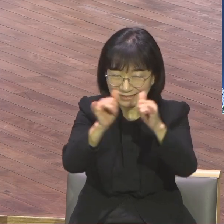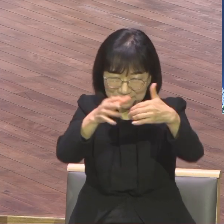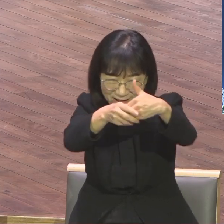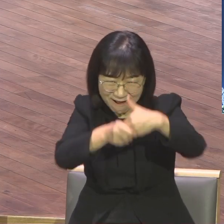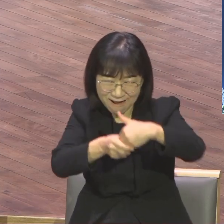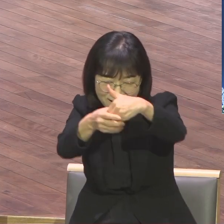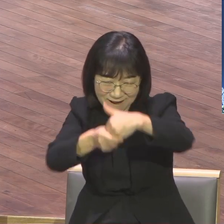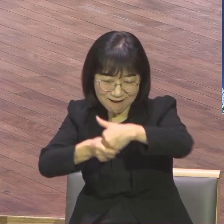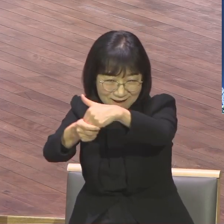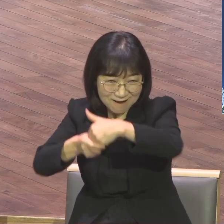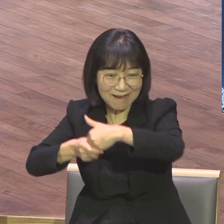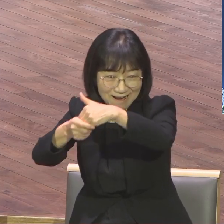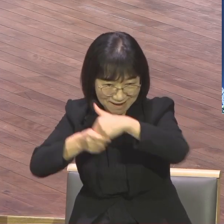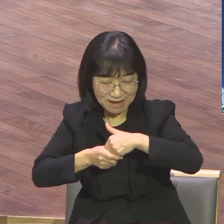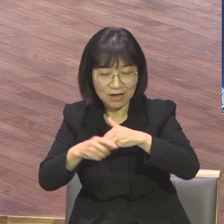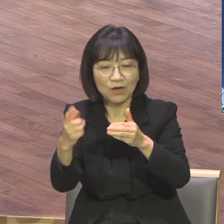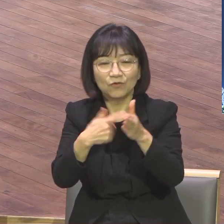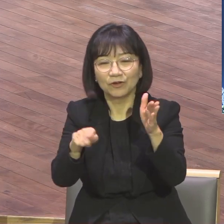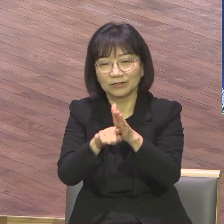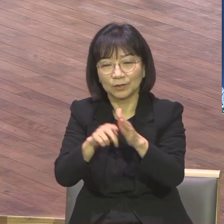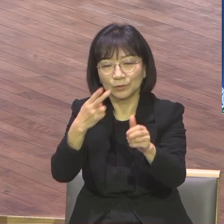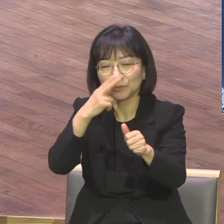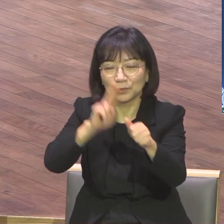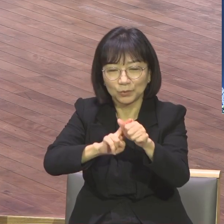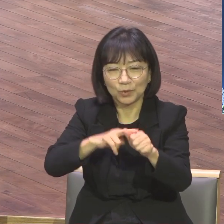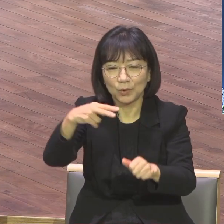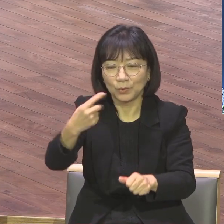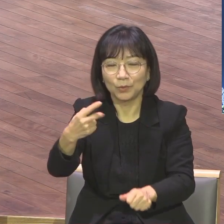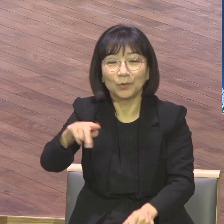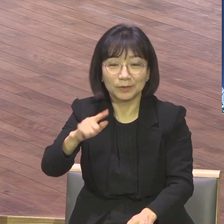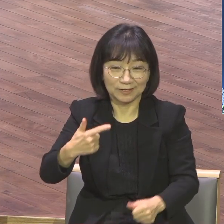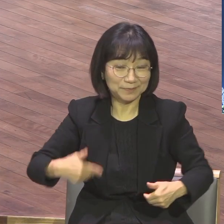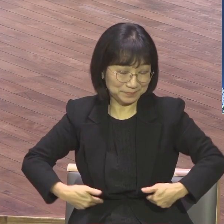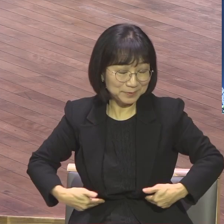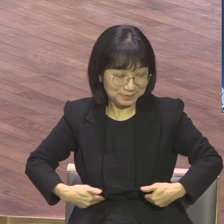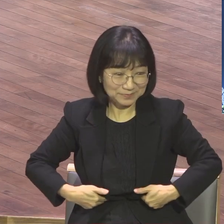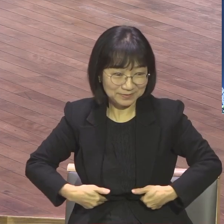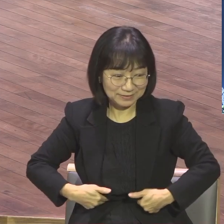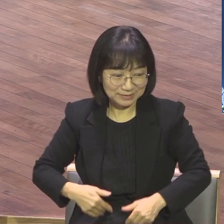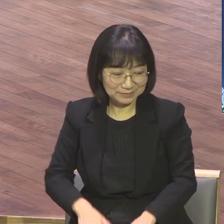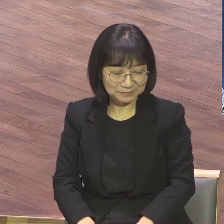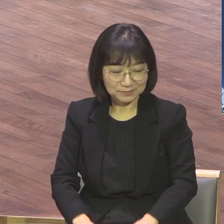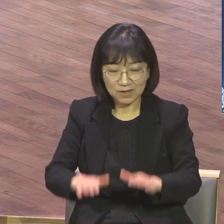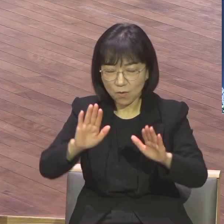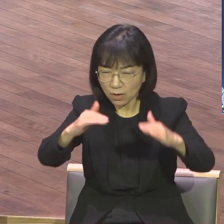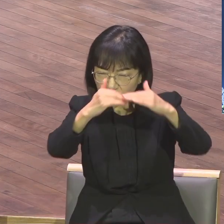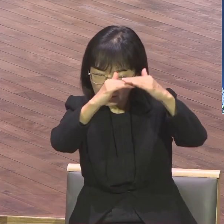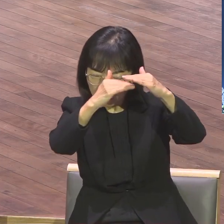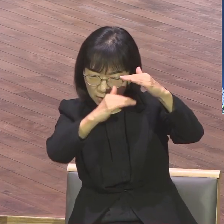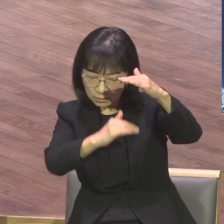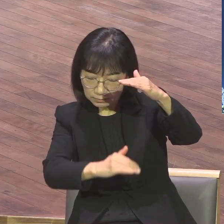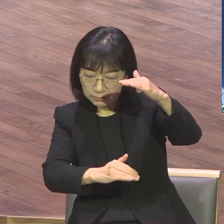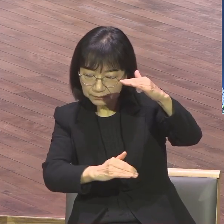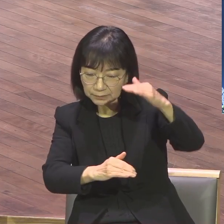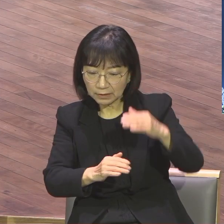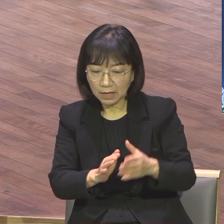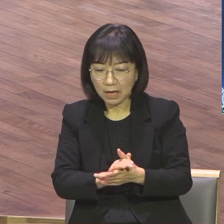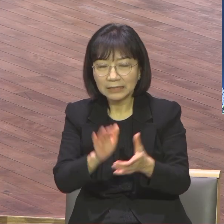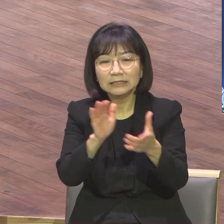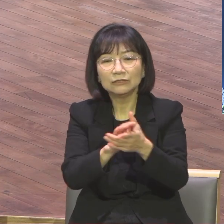일에 도전한다. 본문 말씀을 통해서 영계 모든 성도들, 중풍병자의 이